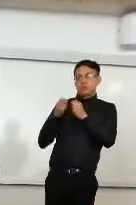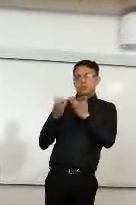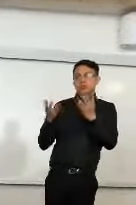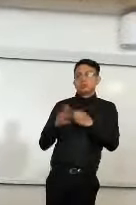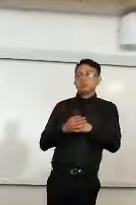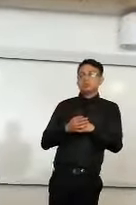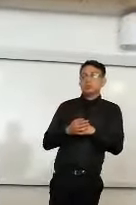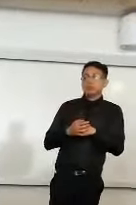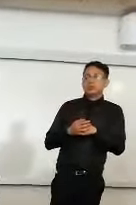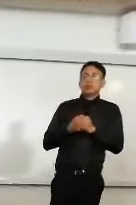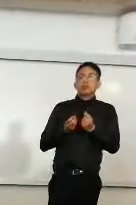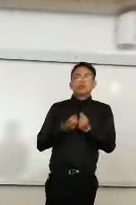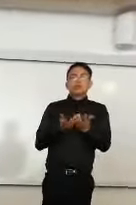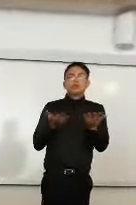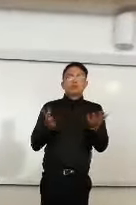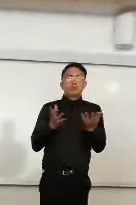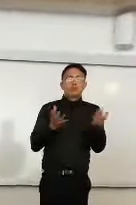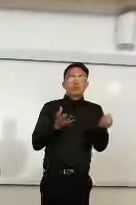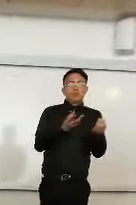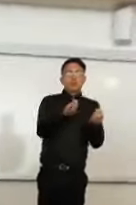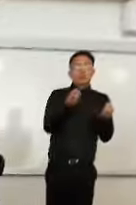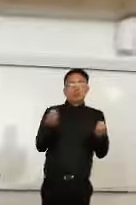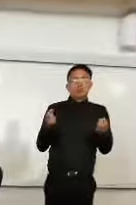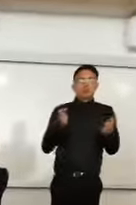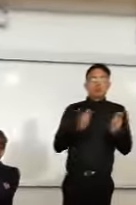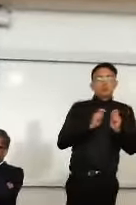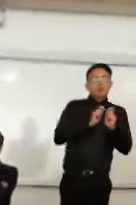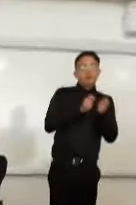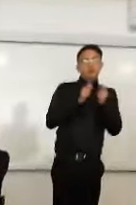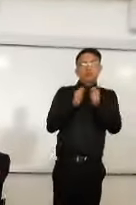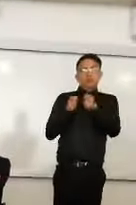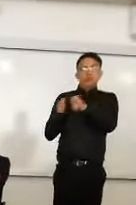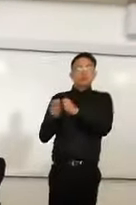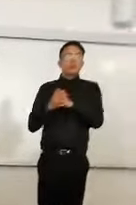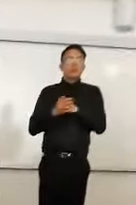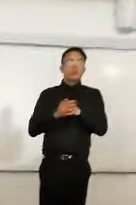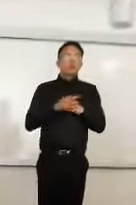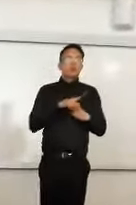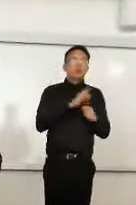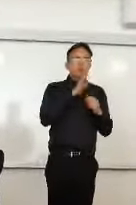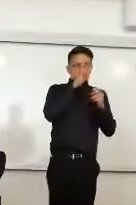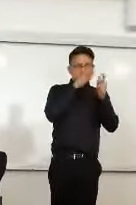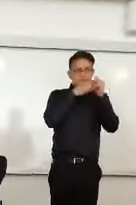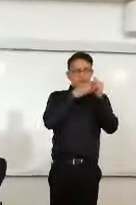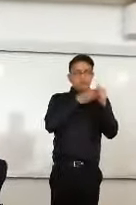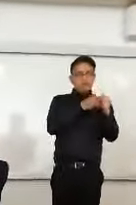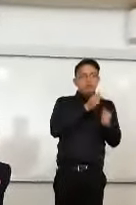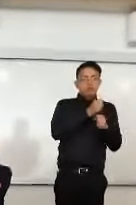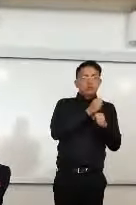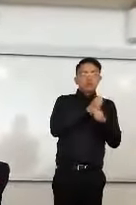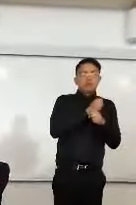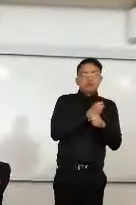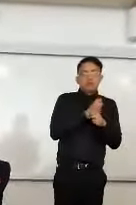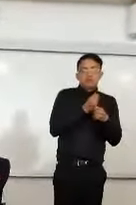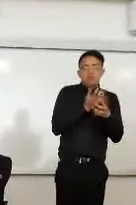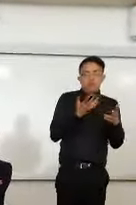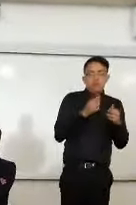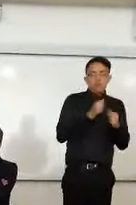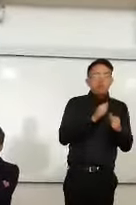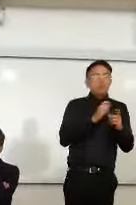se distribuyó en los 4 grupos. Cada grupo tenía su cargo como definir su metodología de trabajo para